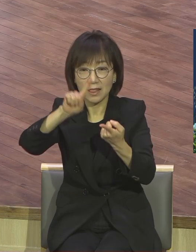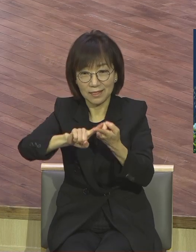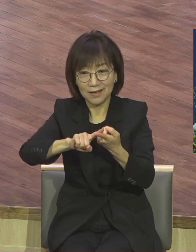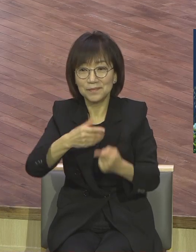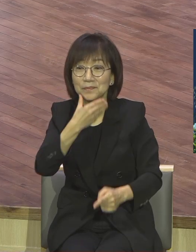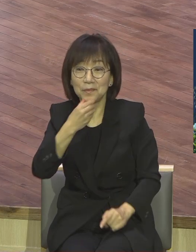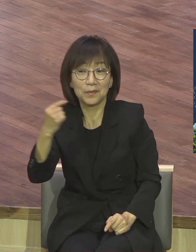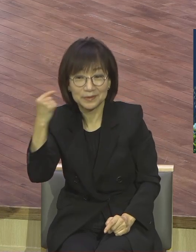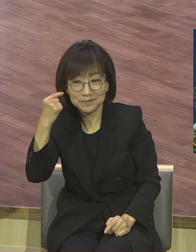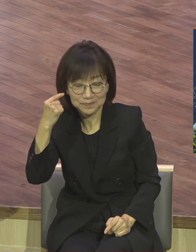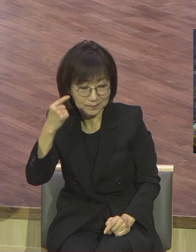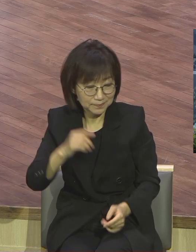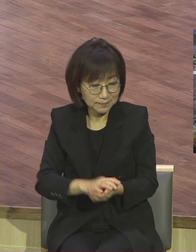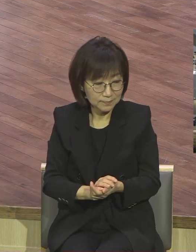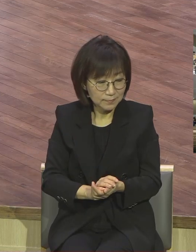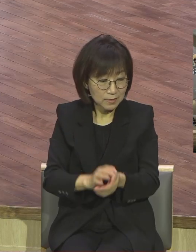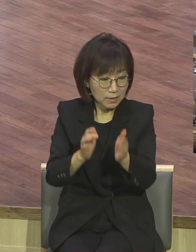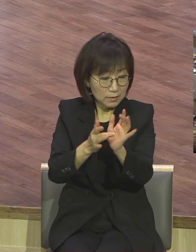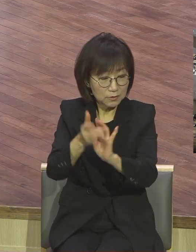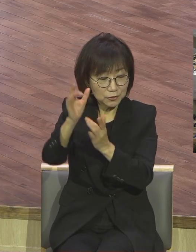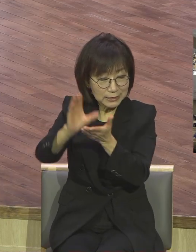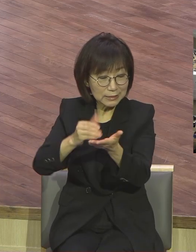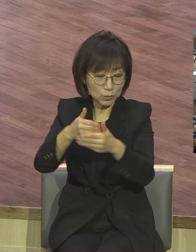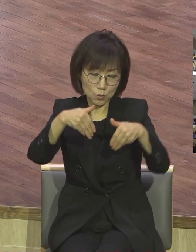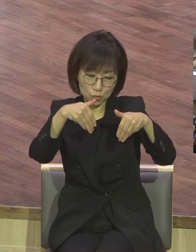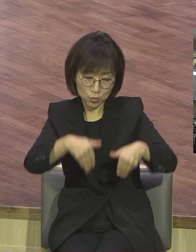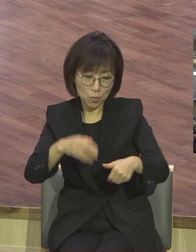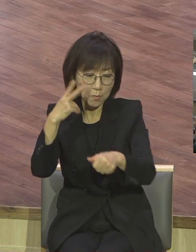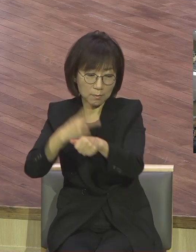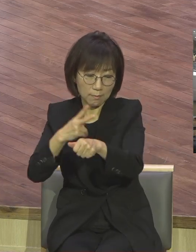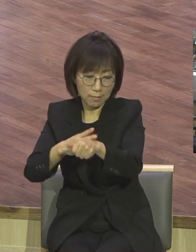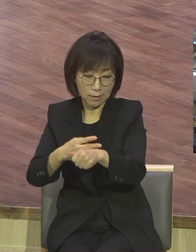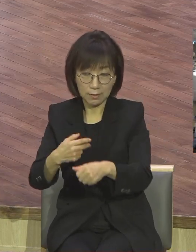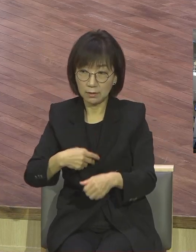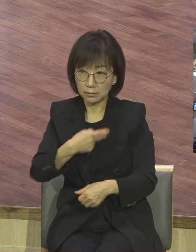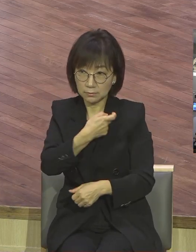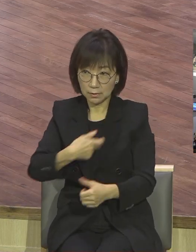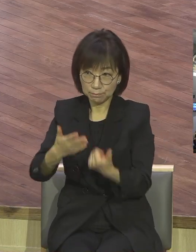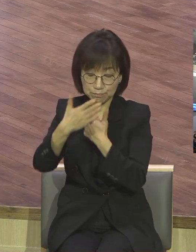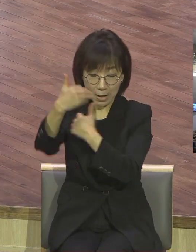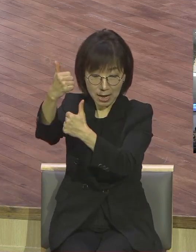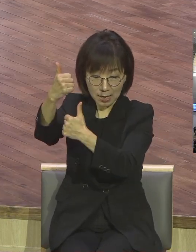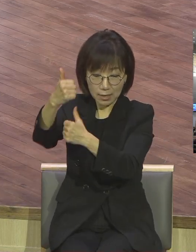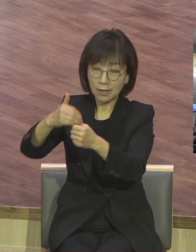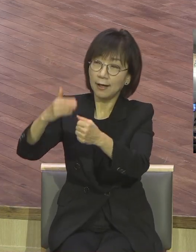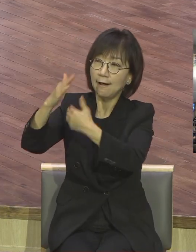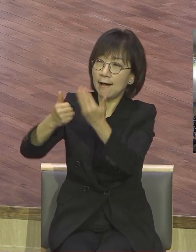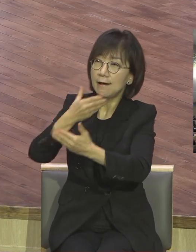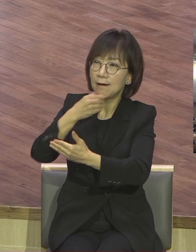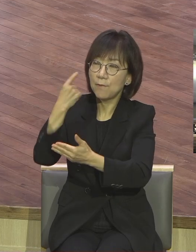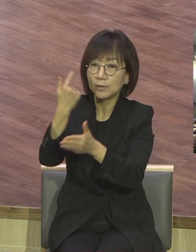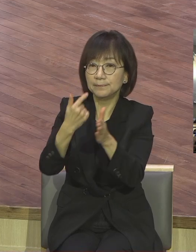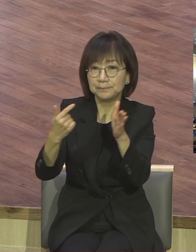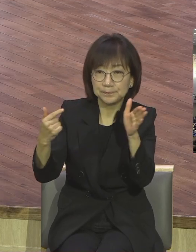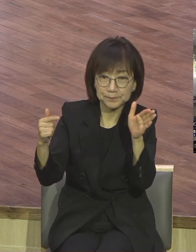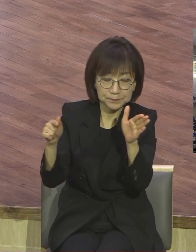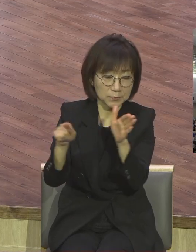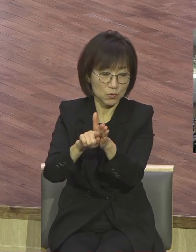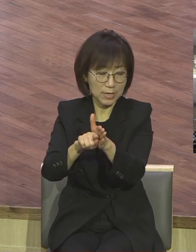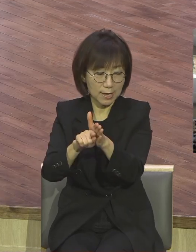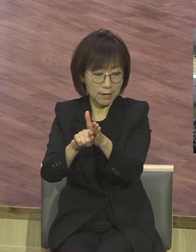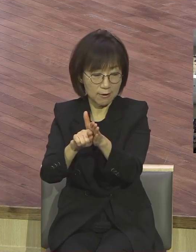복음입니다. 1절입니다. 예수 그리스도의 종 바울은 사도로 부르심을 받아